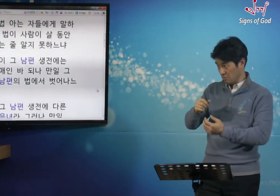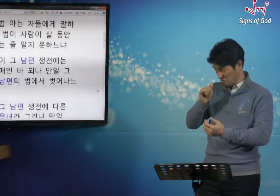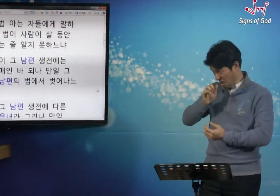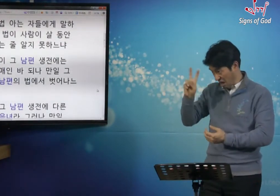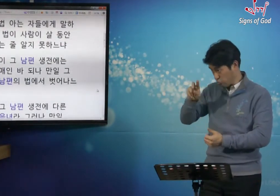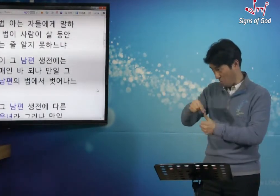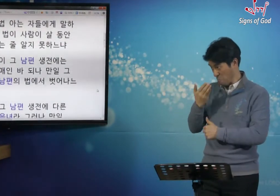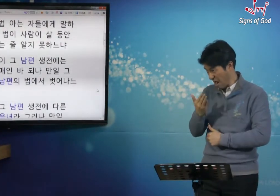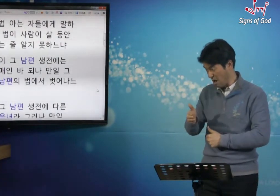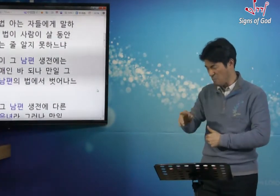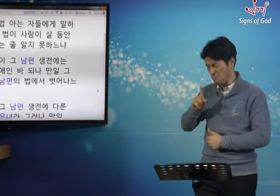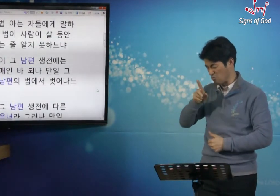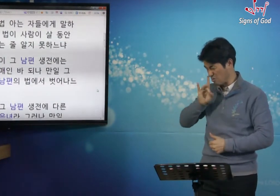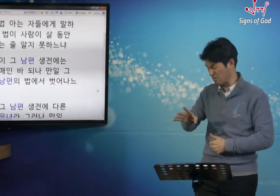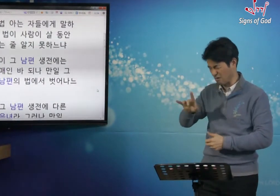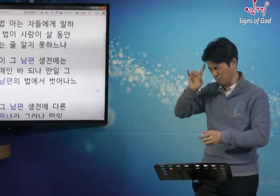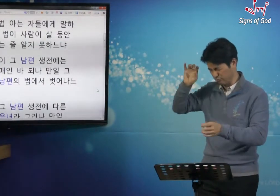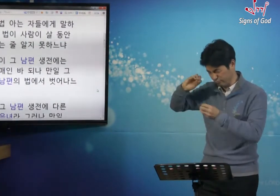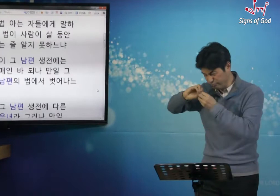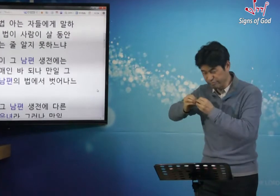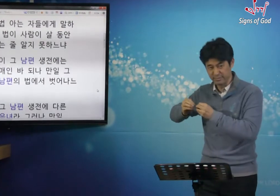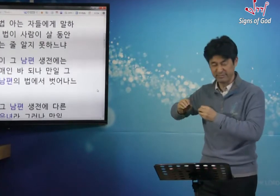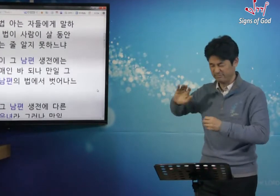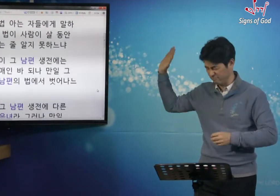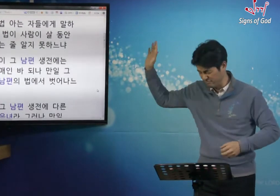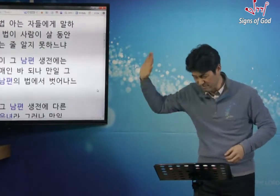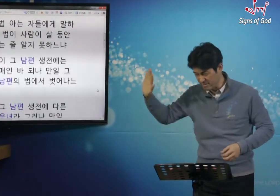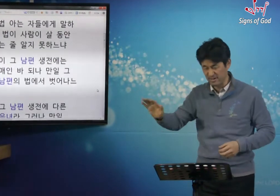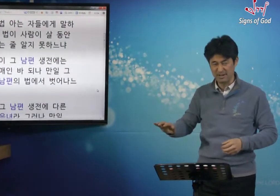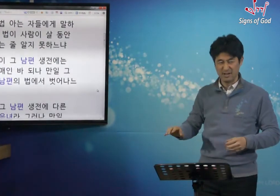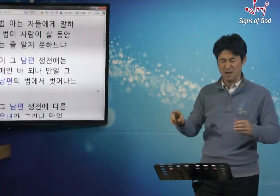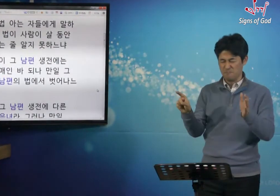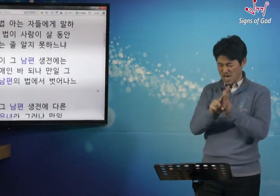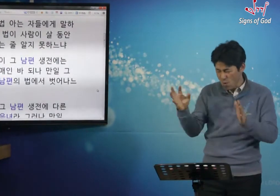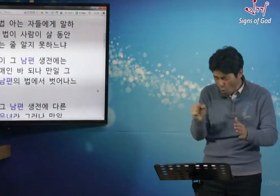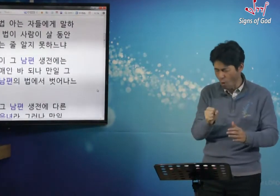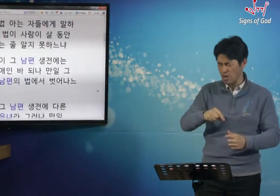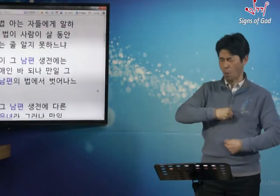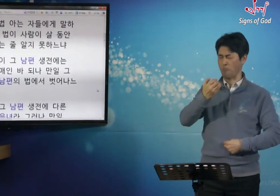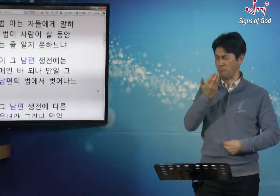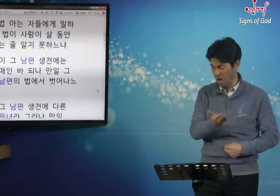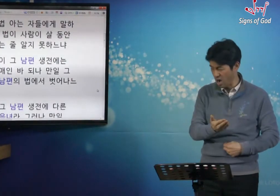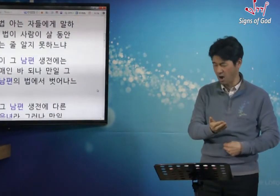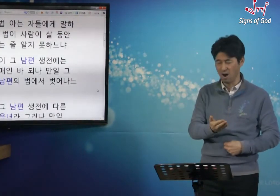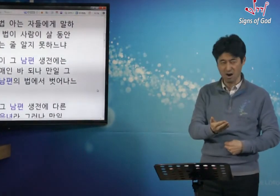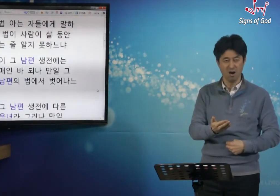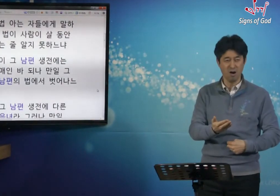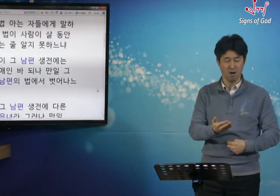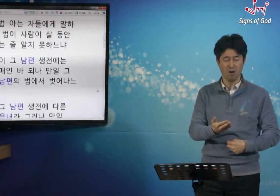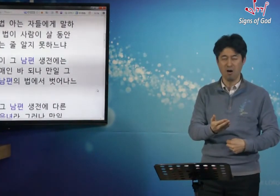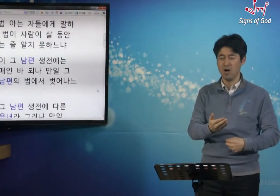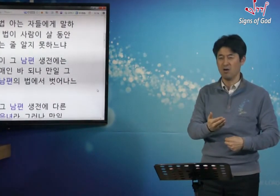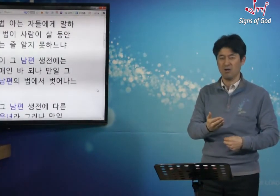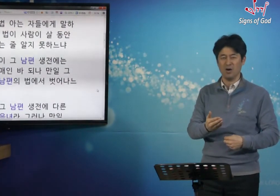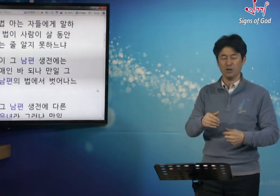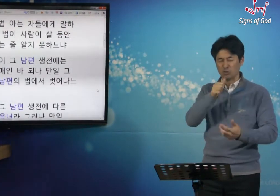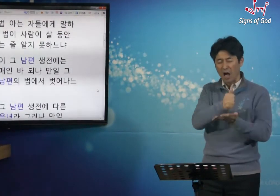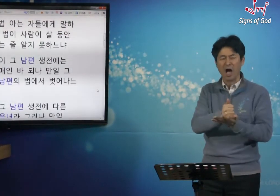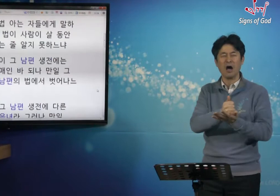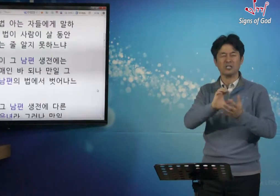어떤 사람은 율법이 있어야만 구원받느냐, 그렇지 않다. 믿음으로 구원을, 의롭다